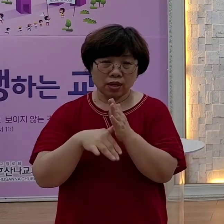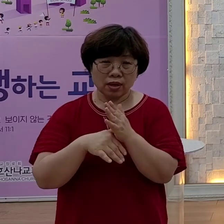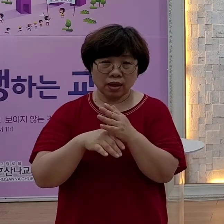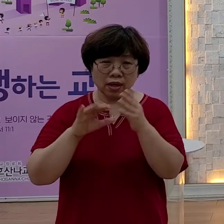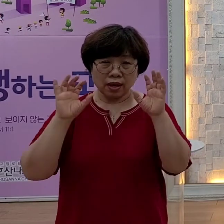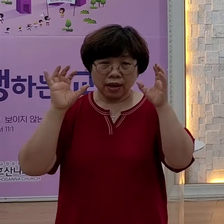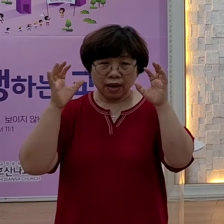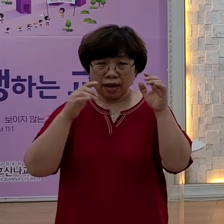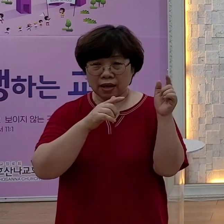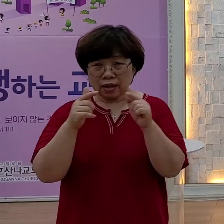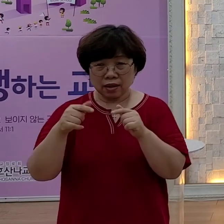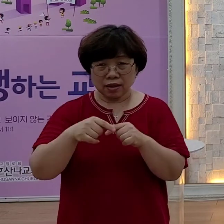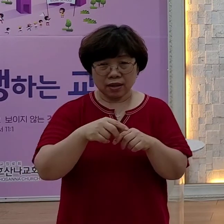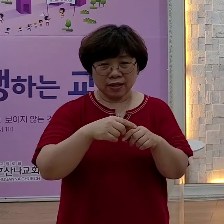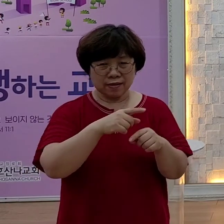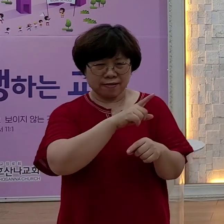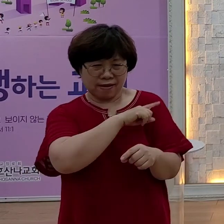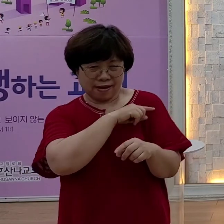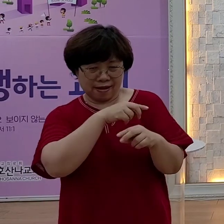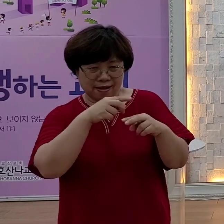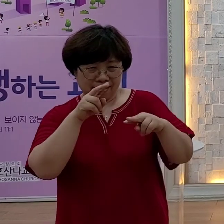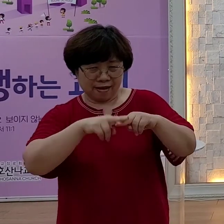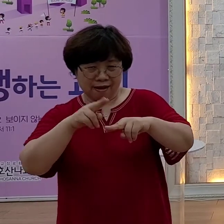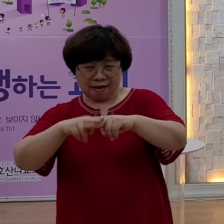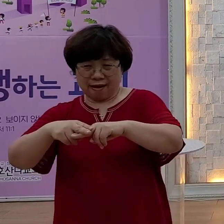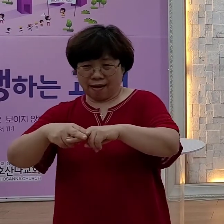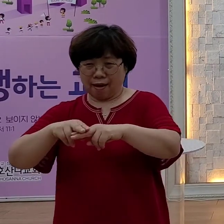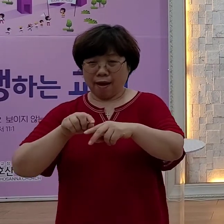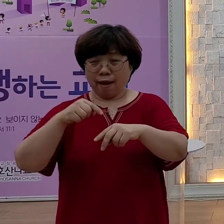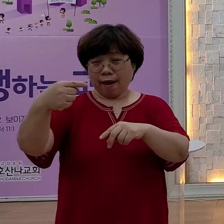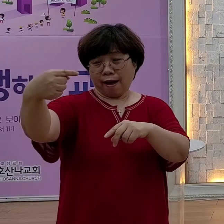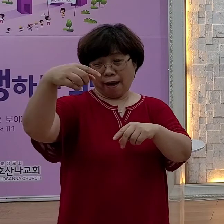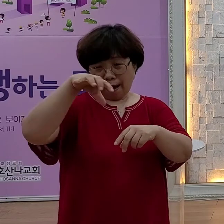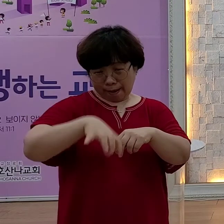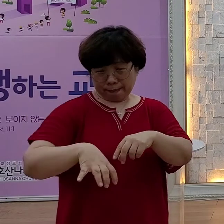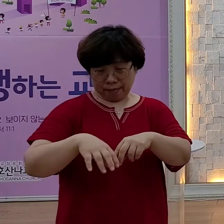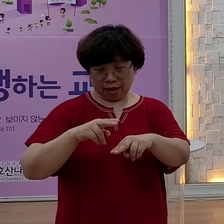우리 어른들이 다 그렇게 가르쳤잖아요. 근데 우리 어른들은 어떻게 해요?